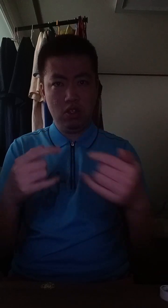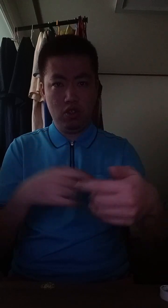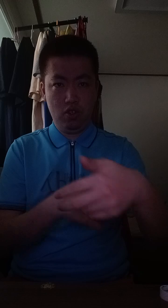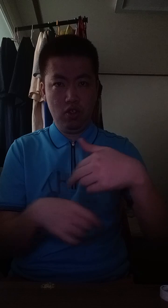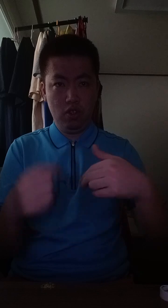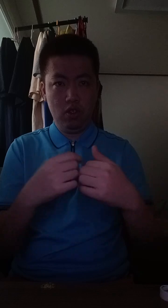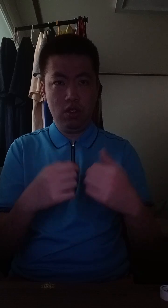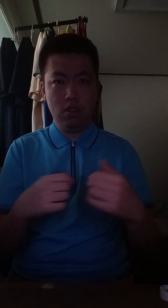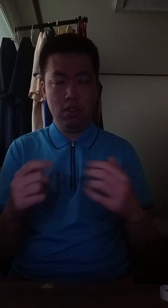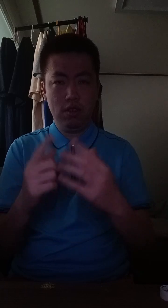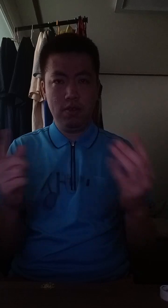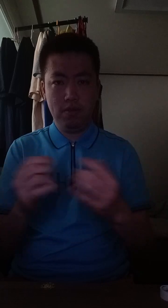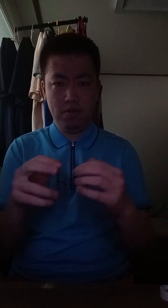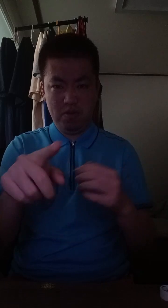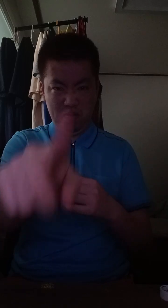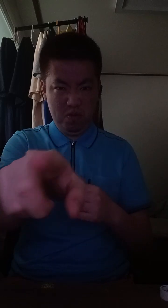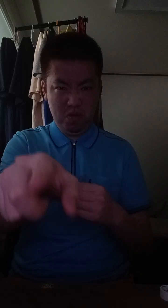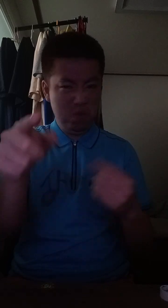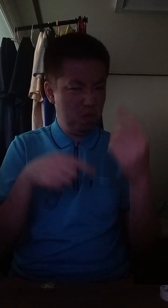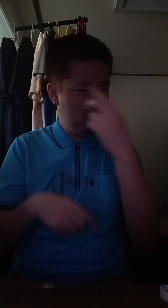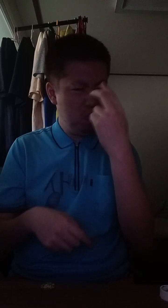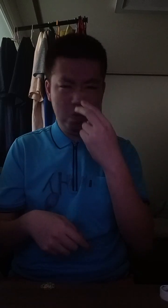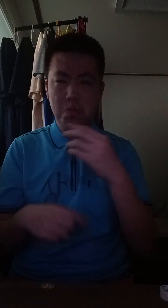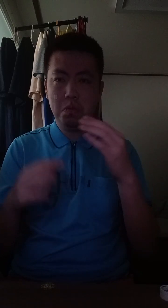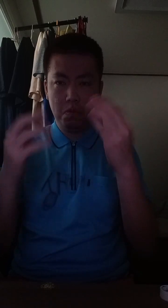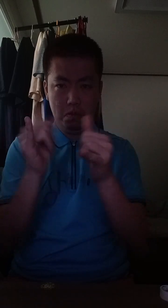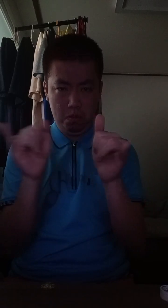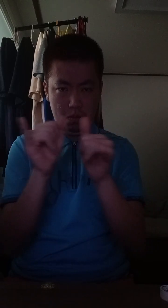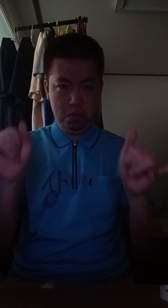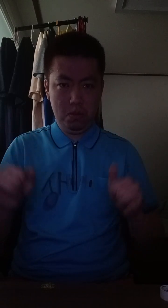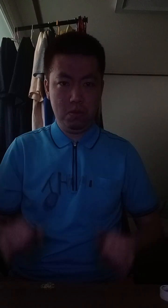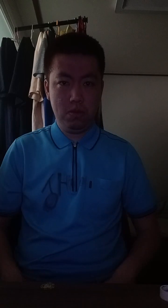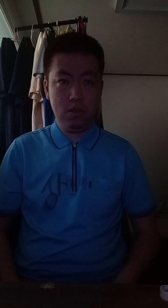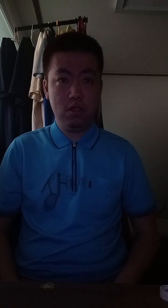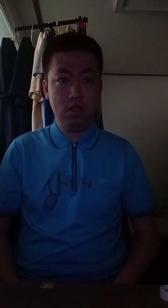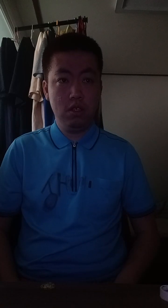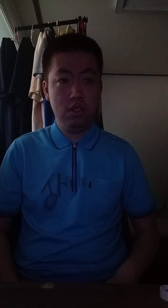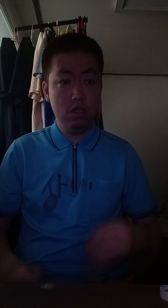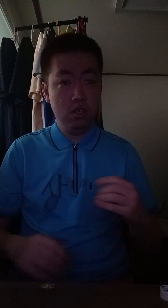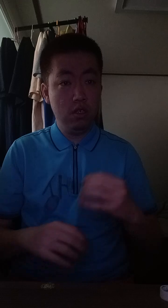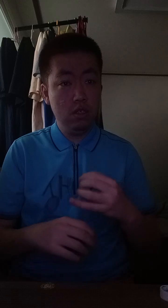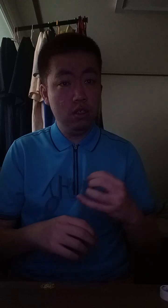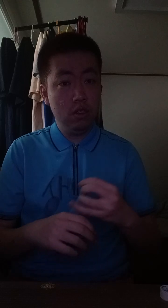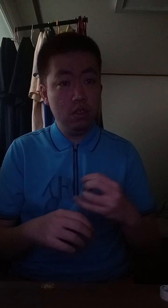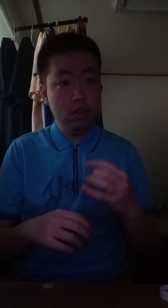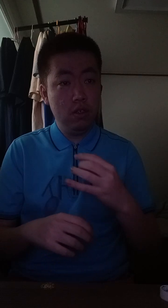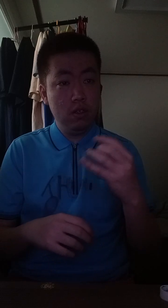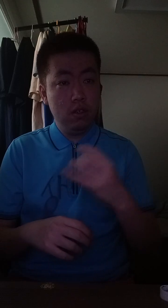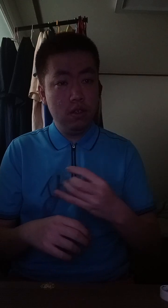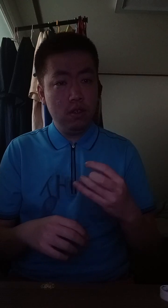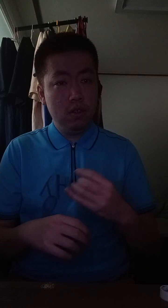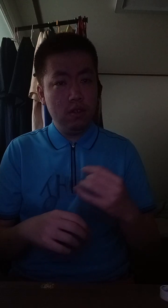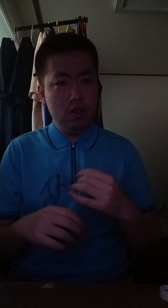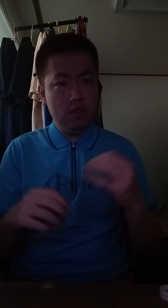내릴 때도 스마트폰에서 눈을 떼지 못하는 사람들. 가끔 내릴 때 계속 보고 있기도 하고 SNS 많이 하니까